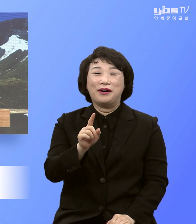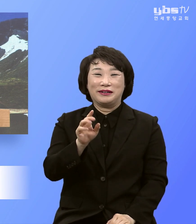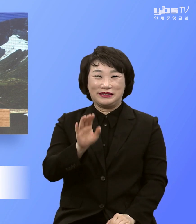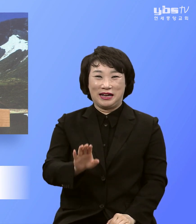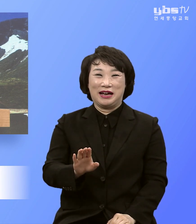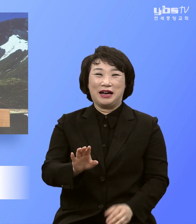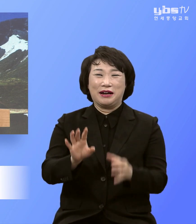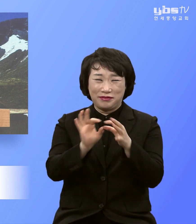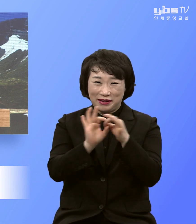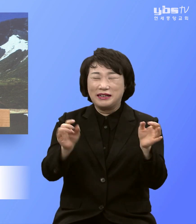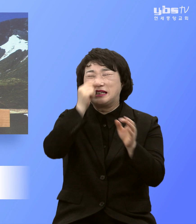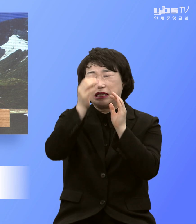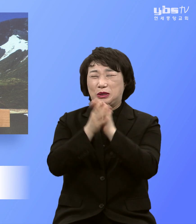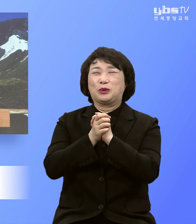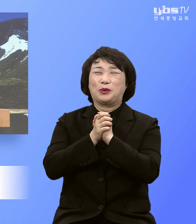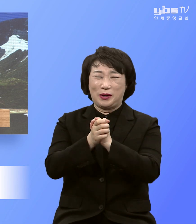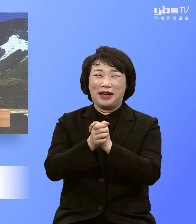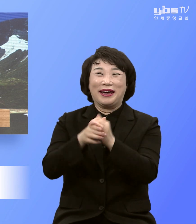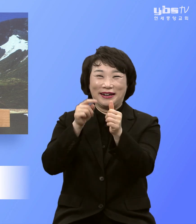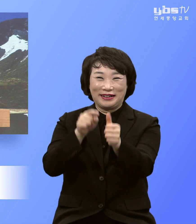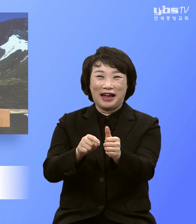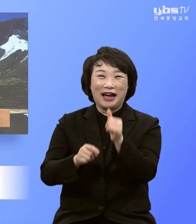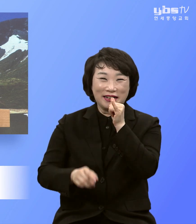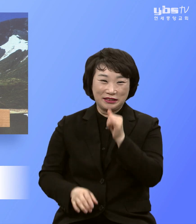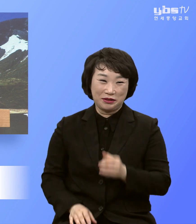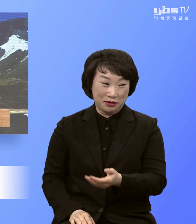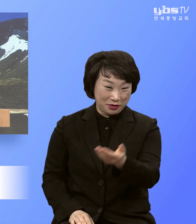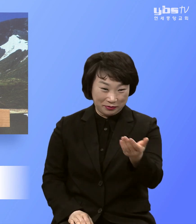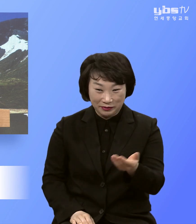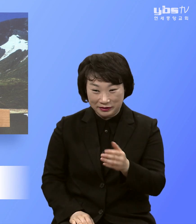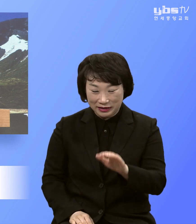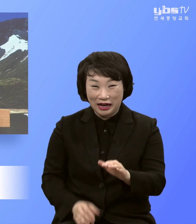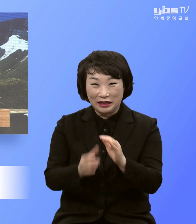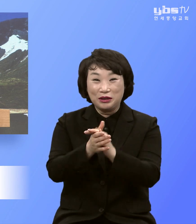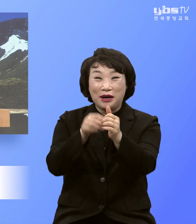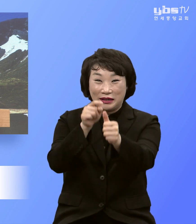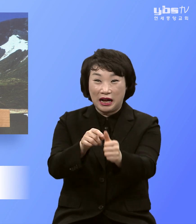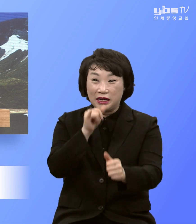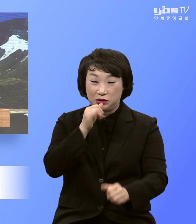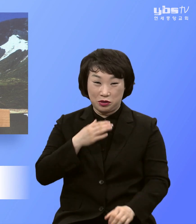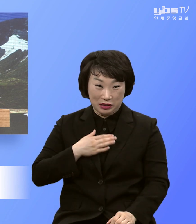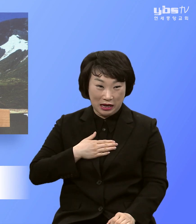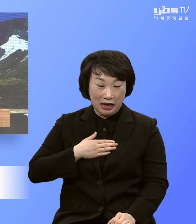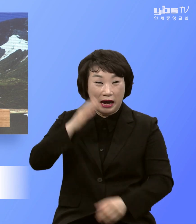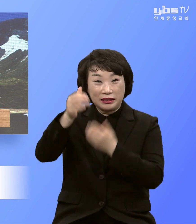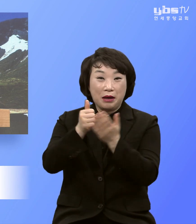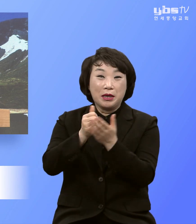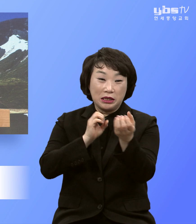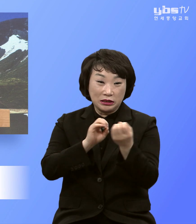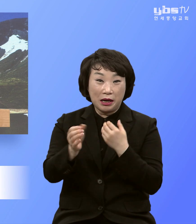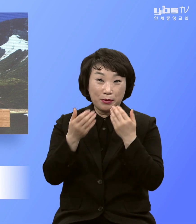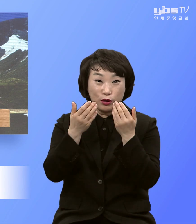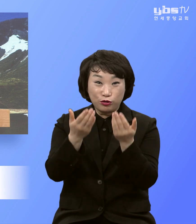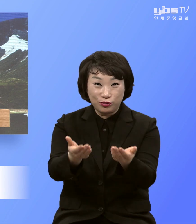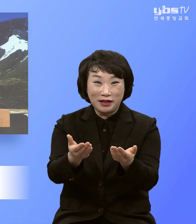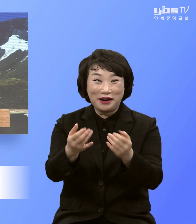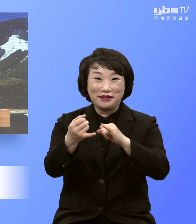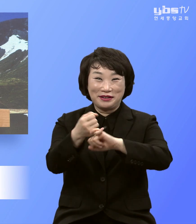무엇이든지 구하라, 기도하라, 내가